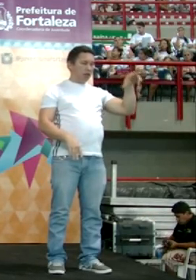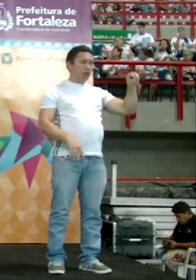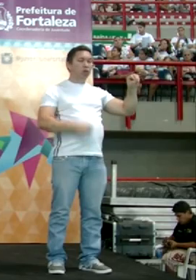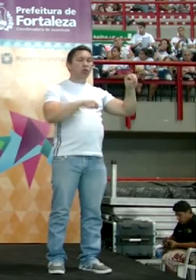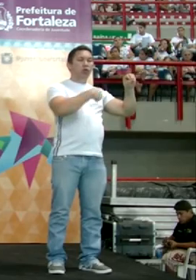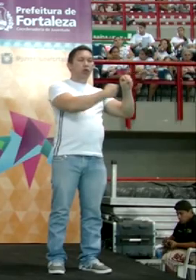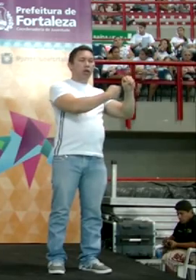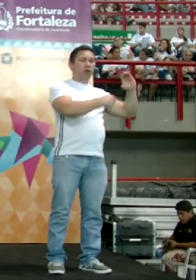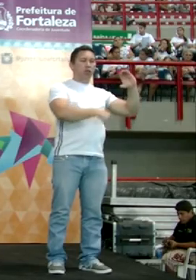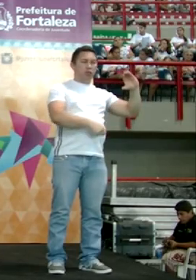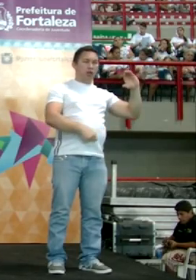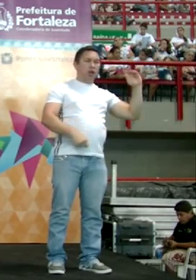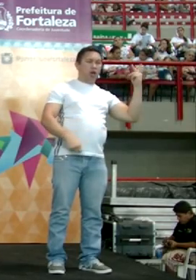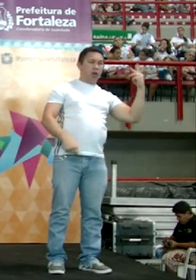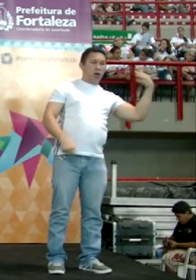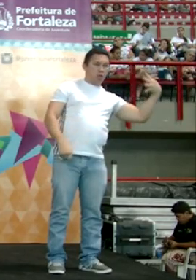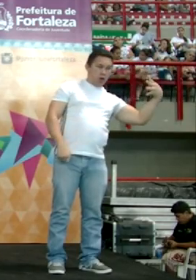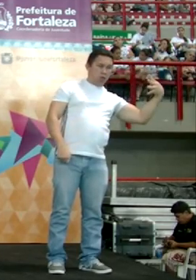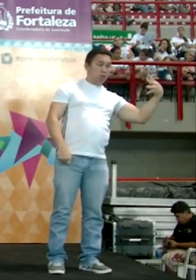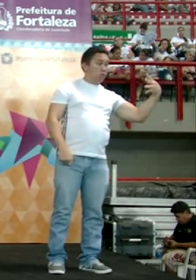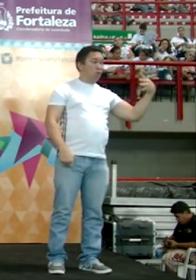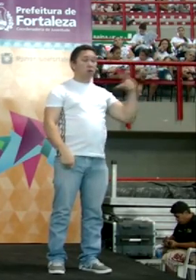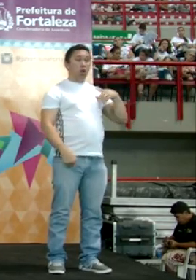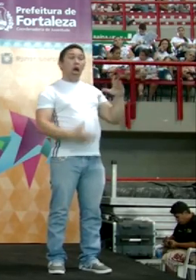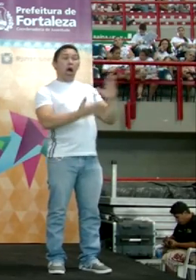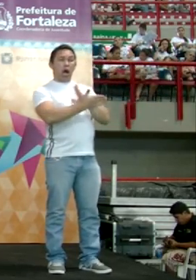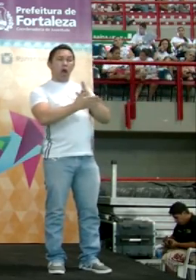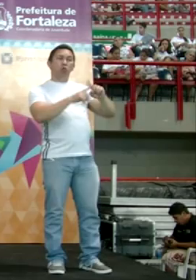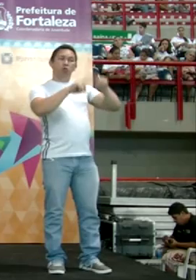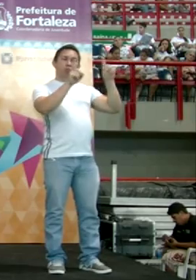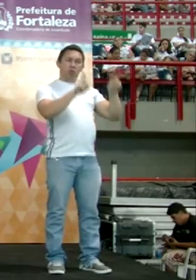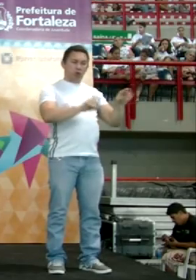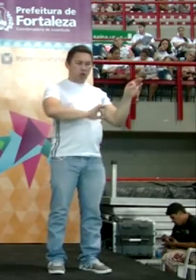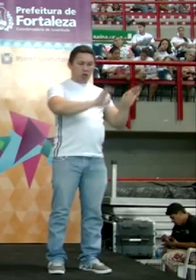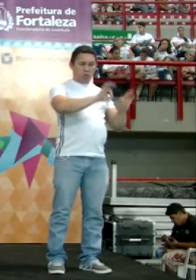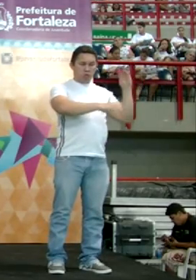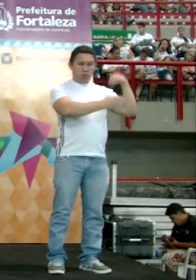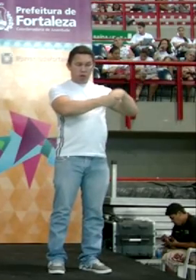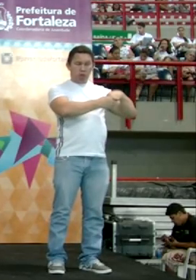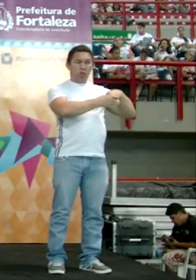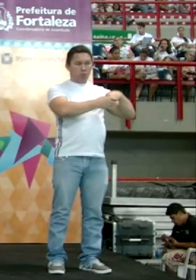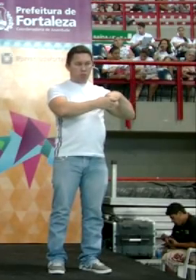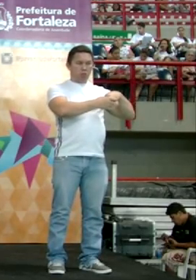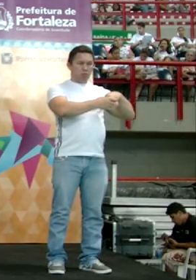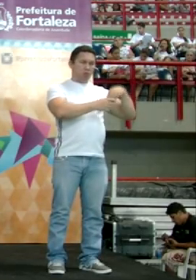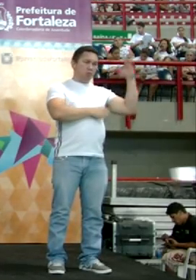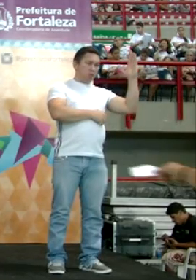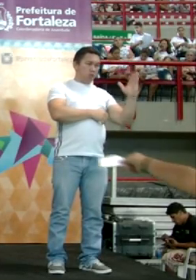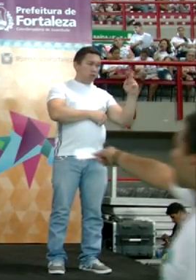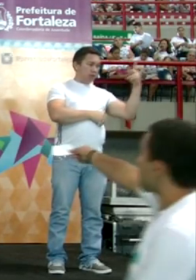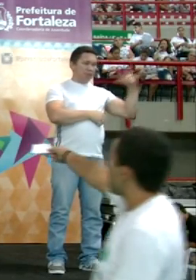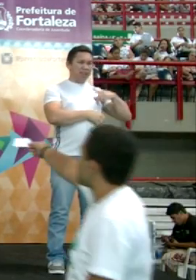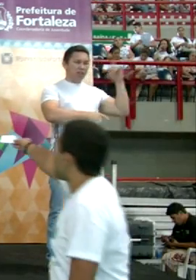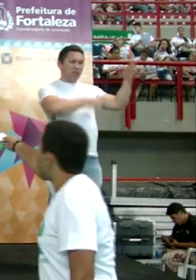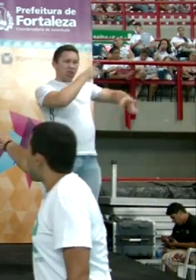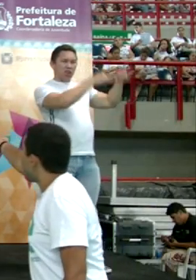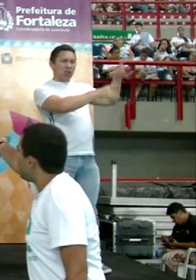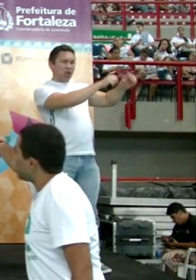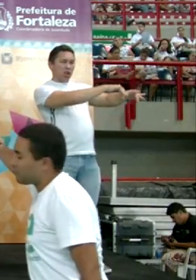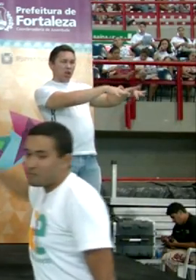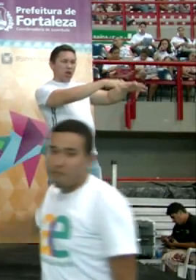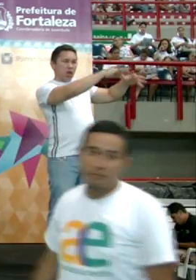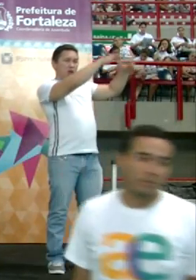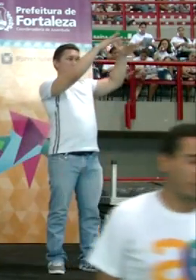gás natural, tá? Então, já existe alguns projetos pequenos no Brasil, de nos aterros sanitários,